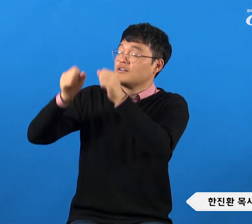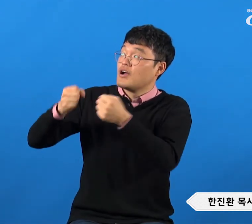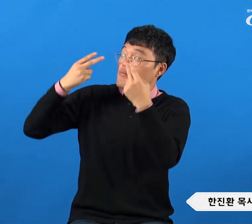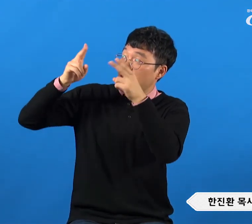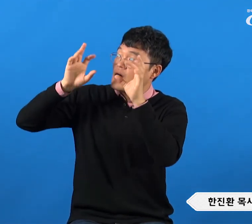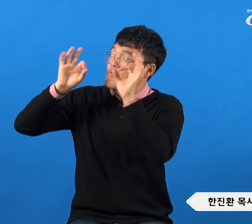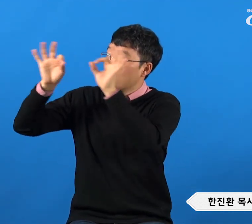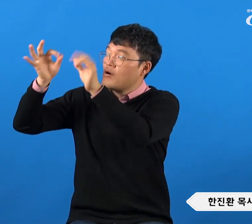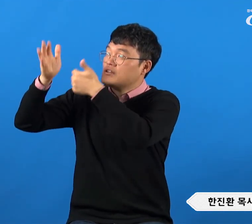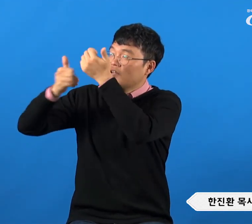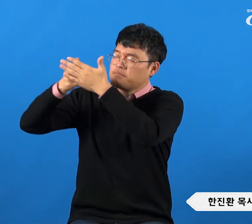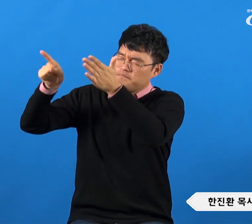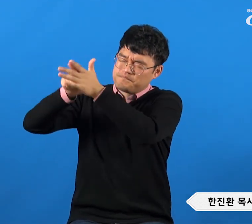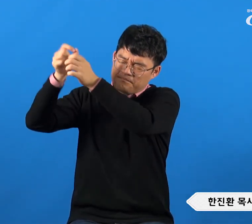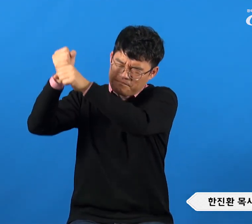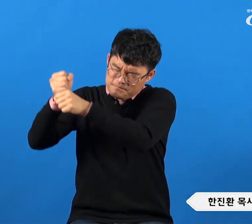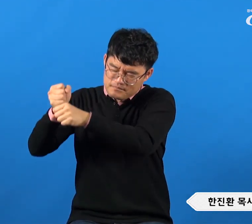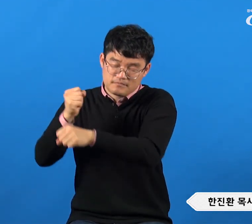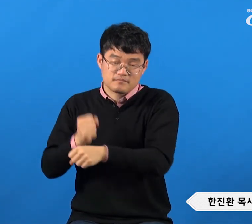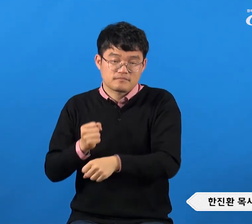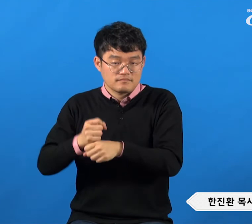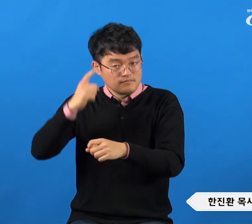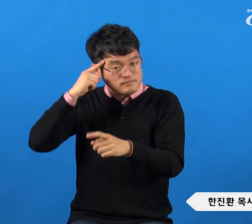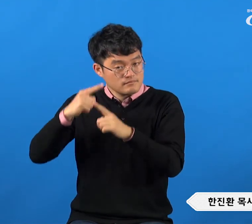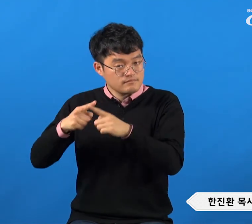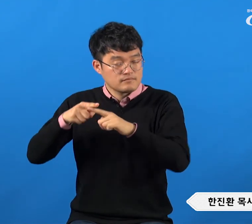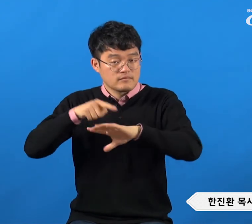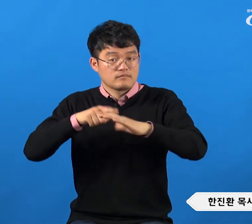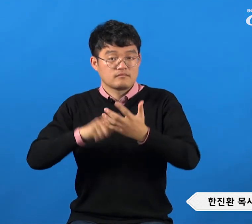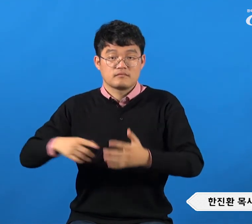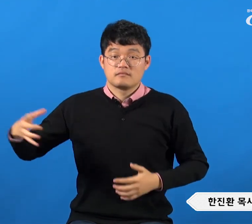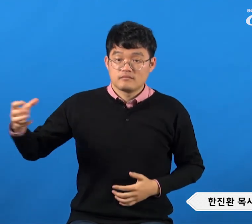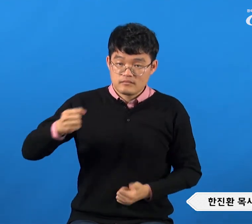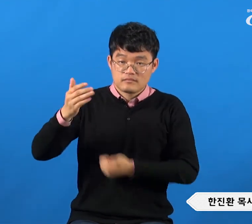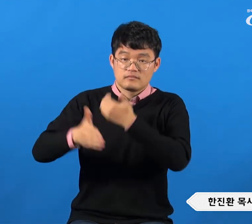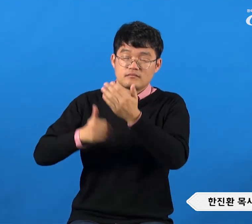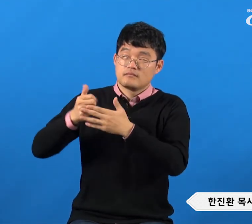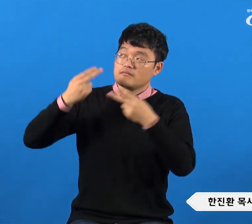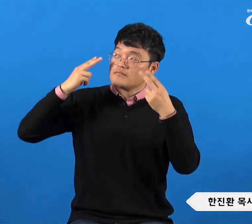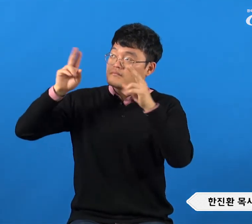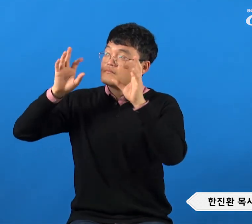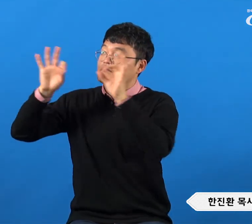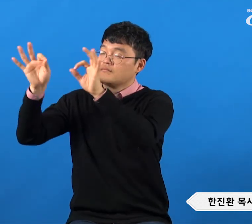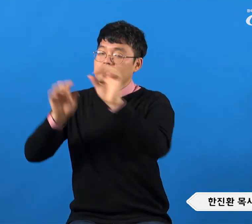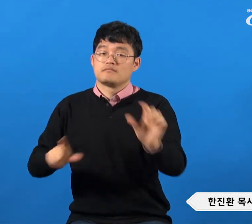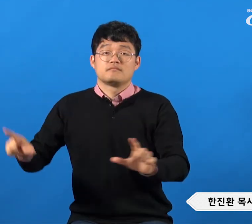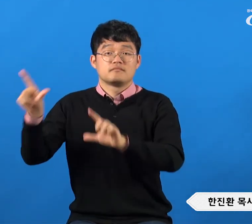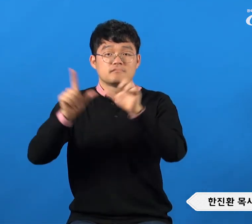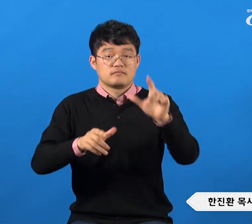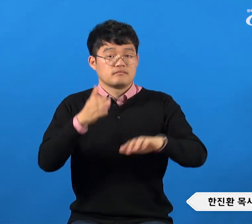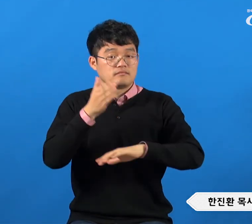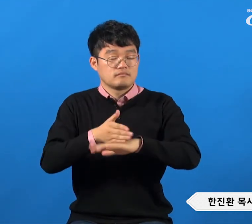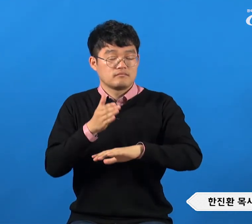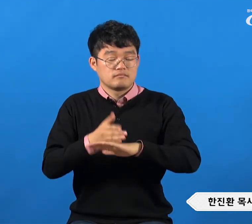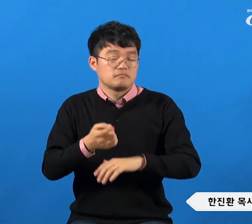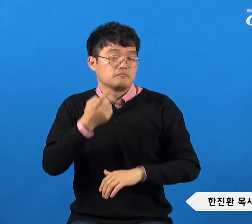하나님 전심으로 의지하면서 긍정의 마음으로 하나님 바라보고 나아가 보십시오. 감사해 보십시오.